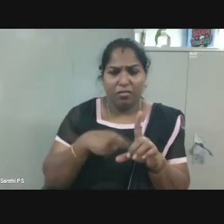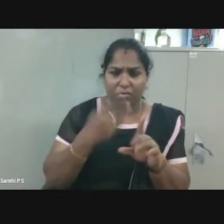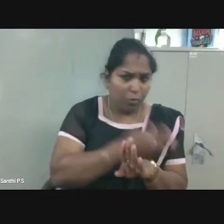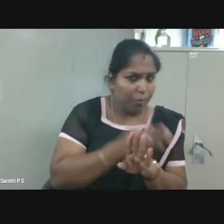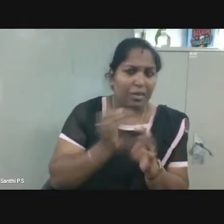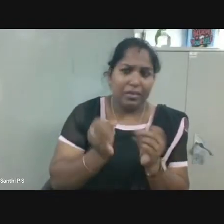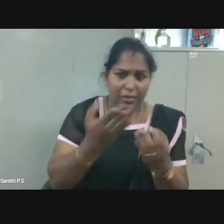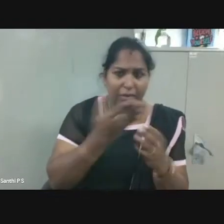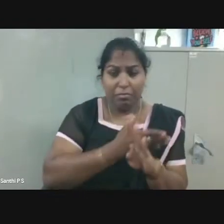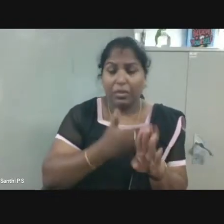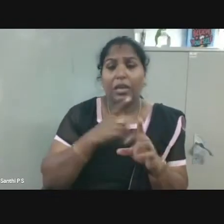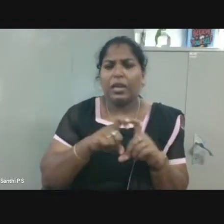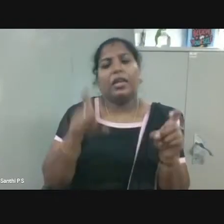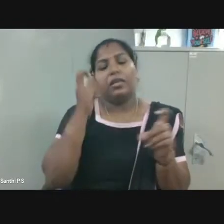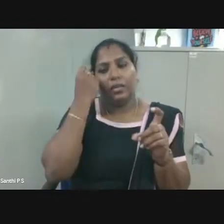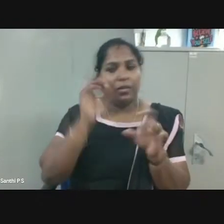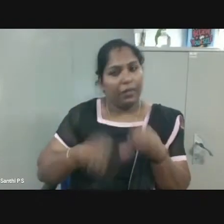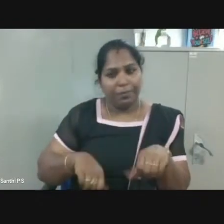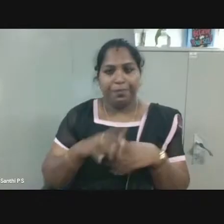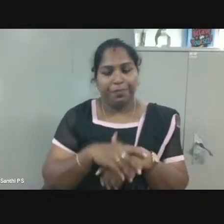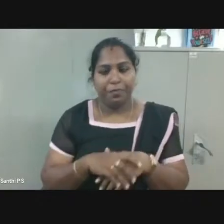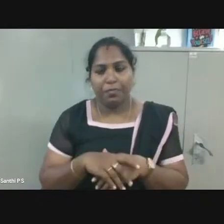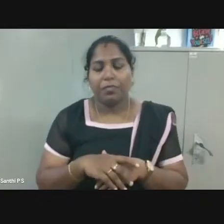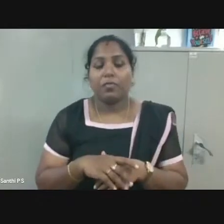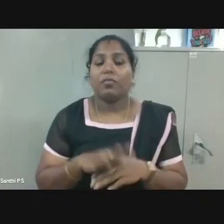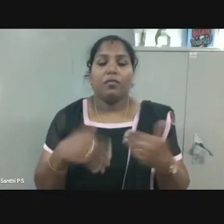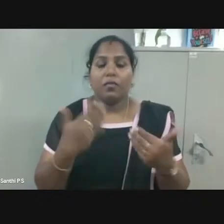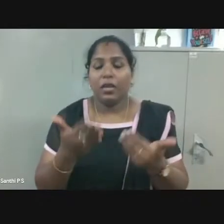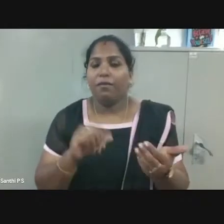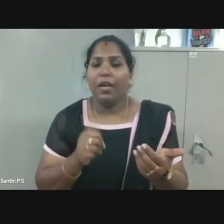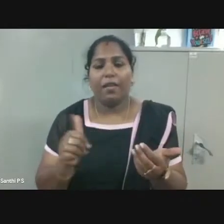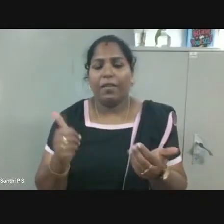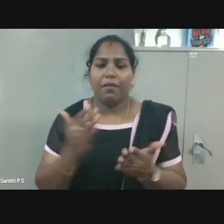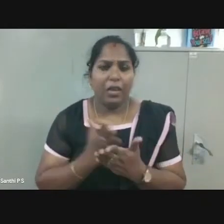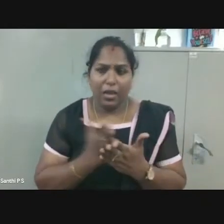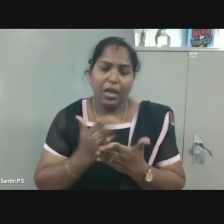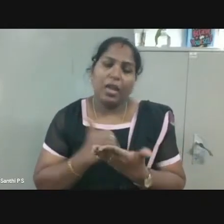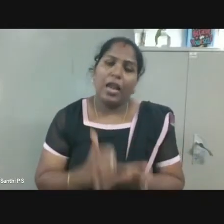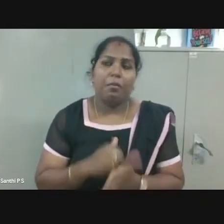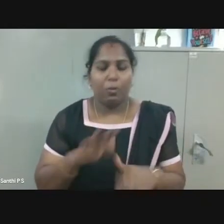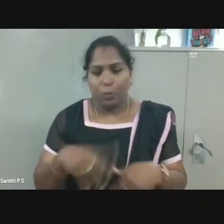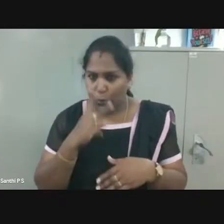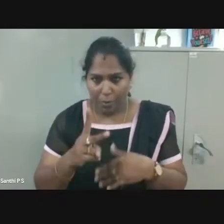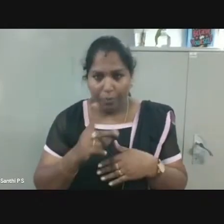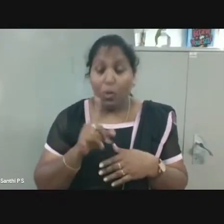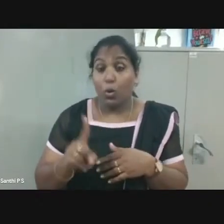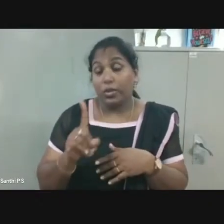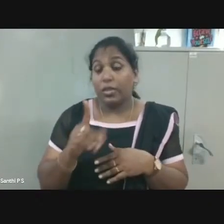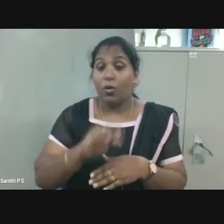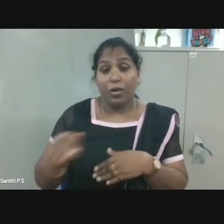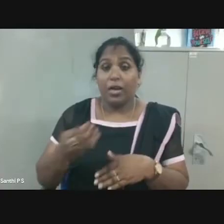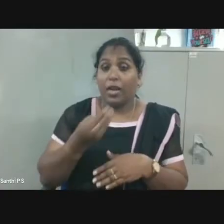അറിഞ്ഞു തുടങ്ങുന്നതേ ഉള്ളൂ. ഇനി നമുക്ക് ഈ മരുന്നിന് പകരം വേറെന്തൊക്കെ നമുക്ക് ചെയ്തു കൊടുക്കാം കുട്ടികൾക്ക്? ഒന്ന്, അവരുടെ ആഹാരക്രമം